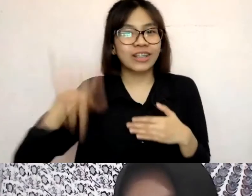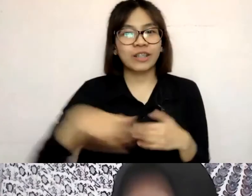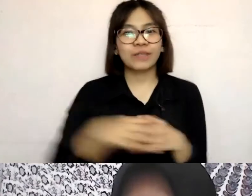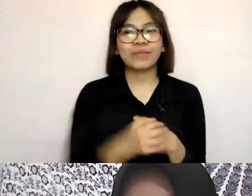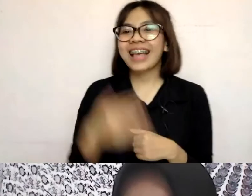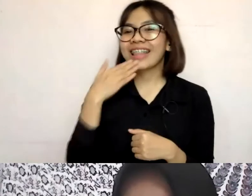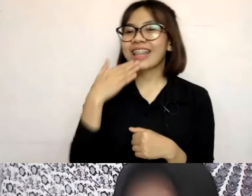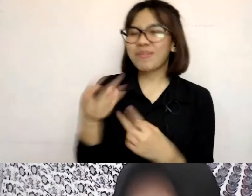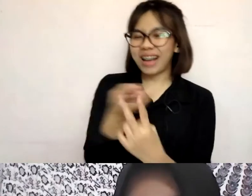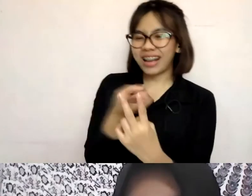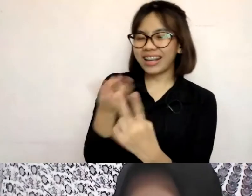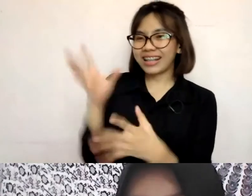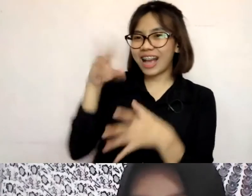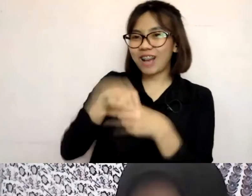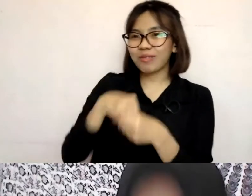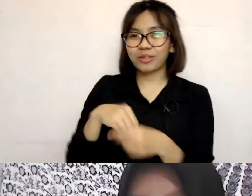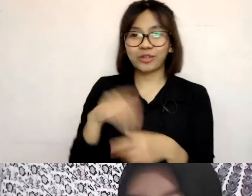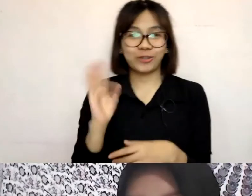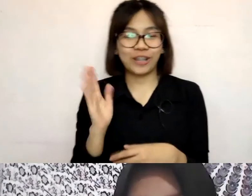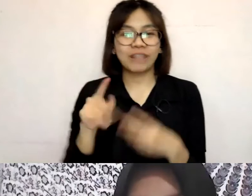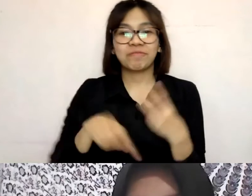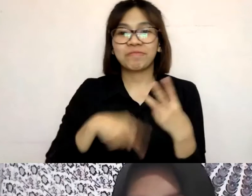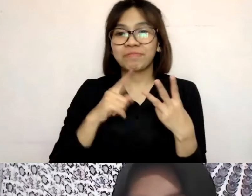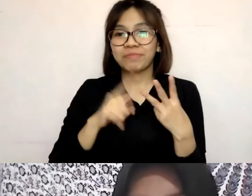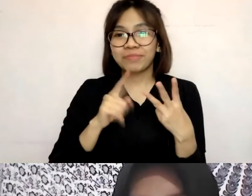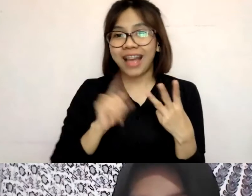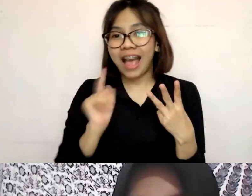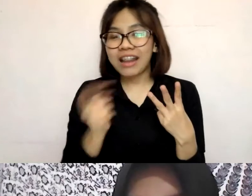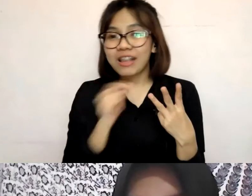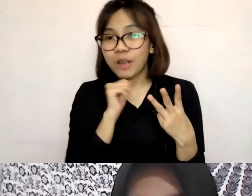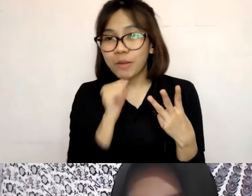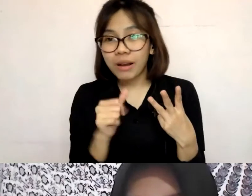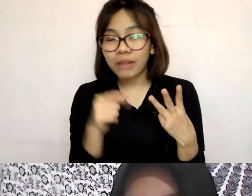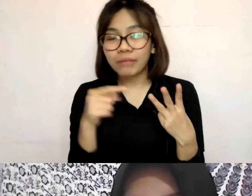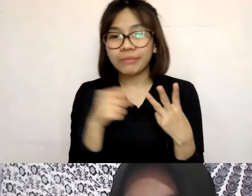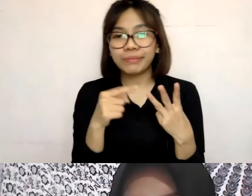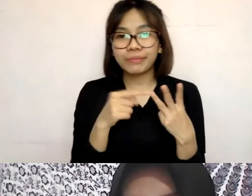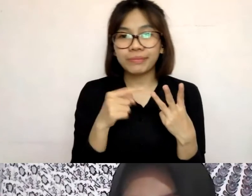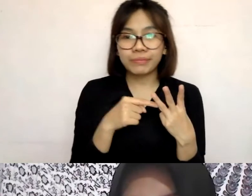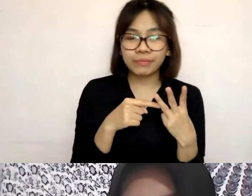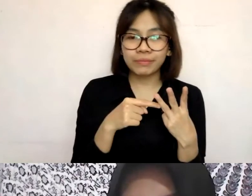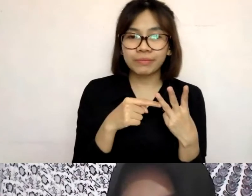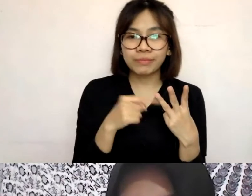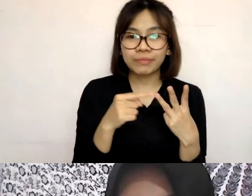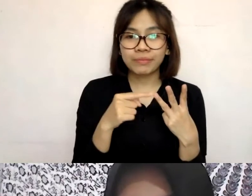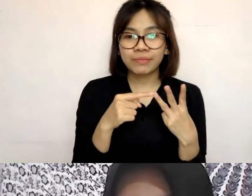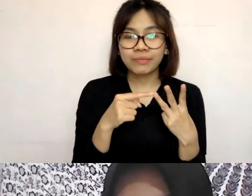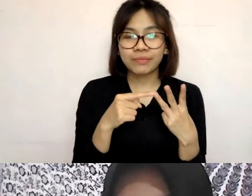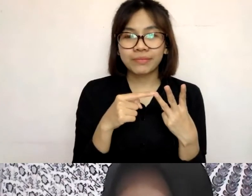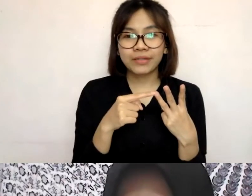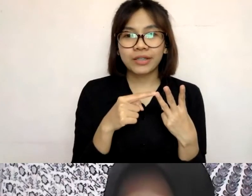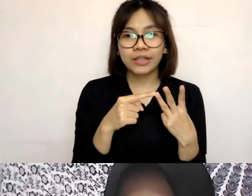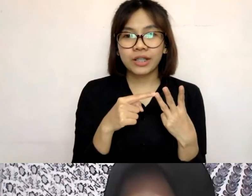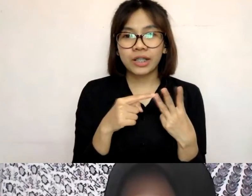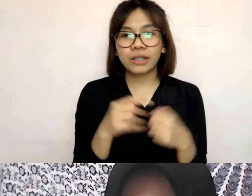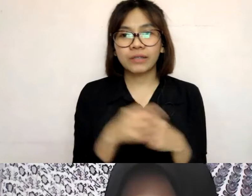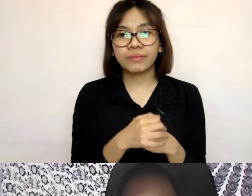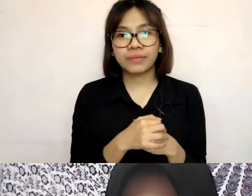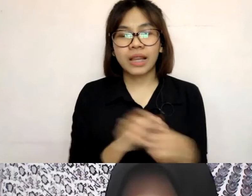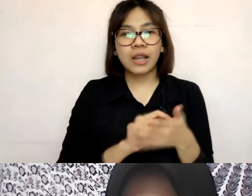hadir siang hari ini. Kemudian saya juga ingin memperkenalkan narasumber berikutnya, ada Dr. Andes H.